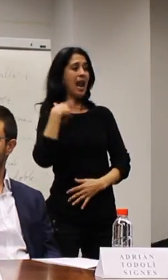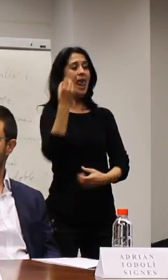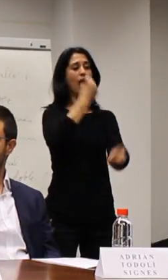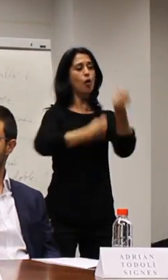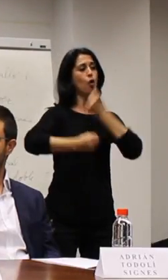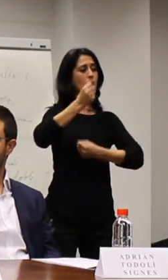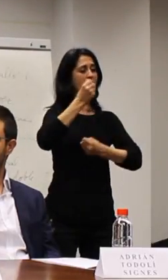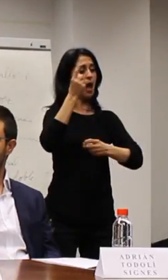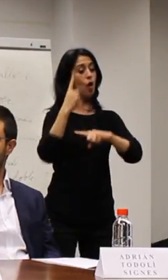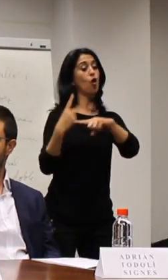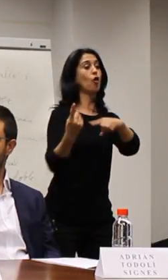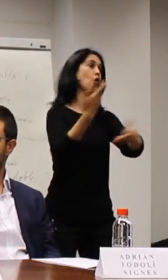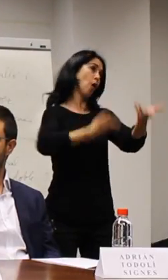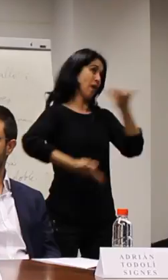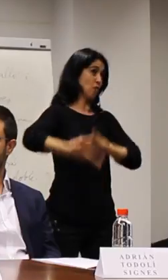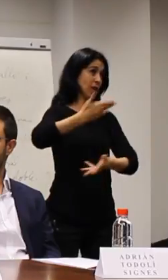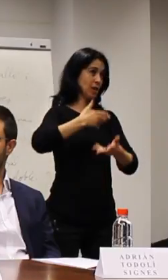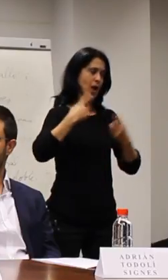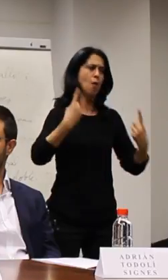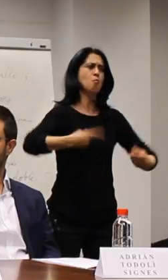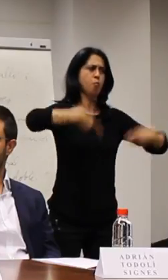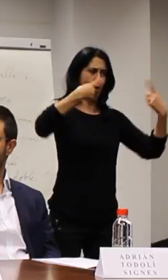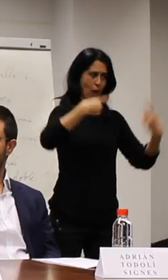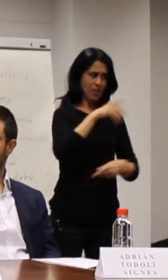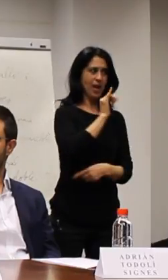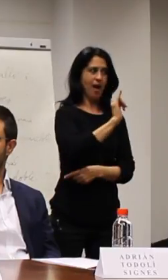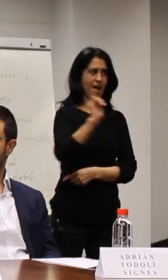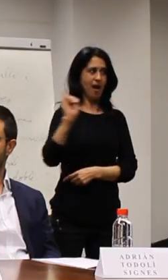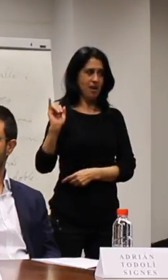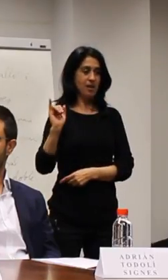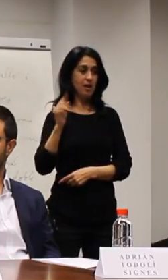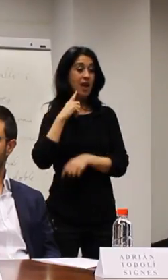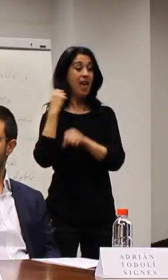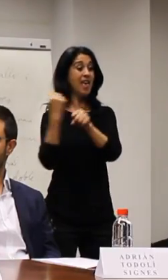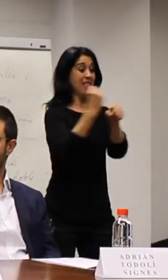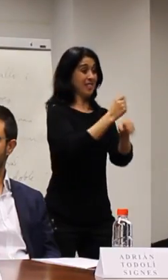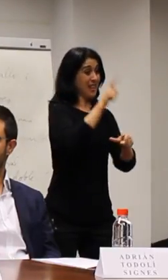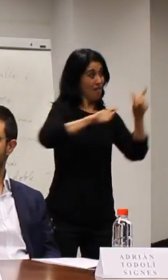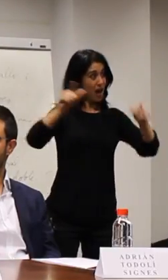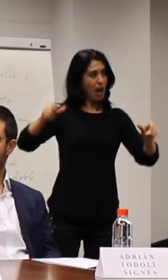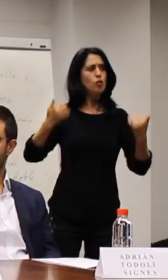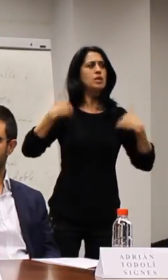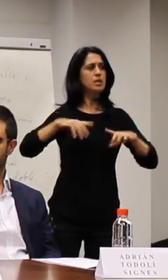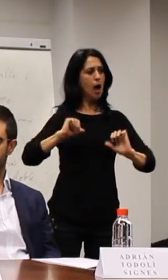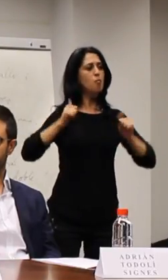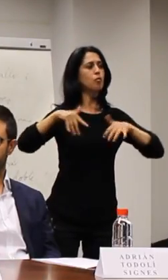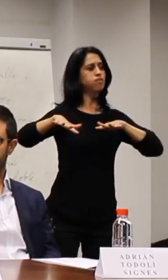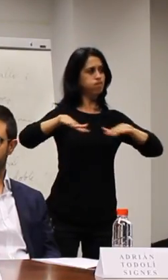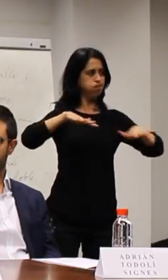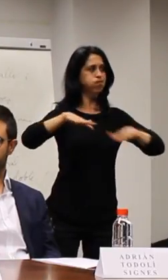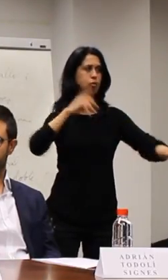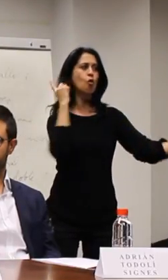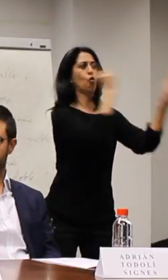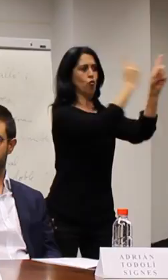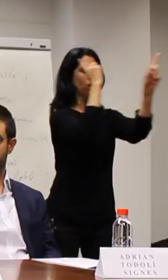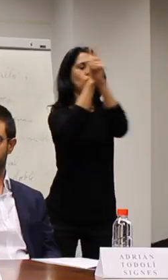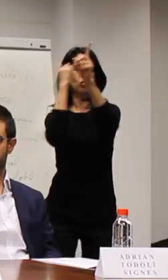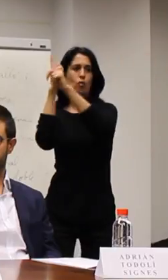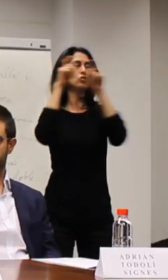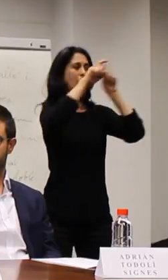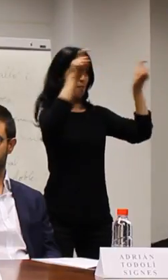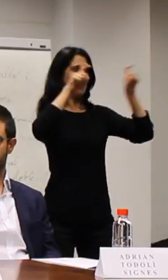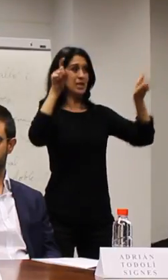exento de polémica, en la que los trabajadores ya han articulado movilizaciones en contra de muchas empresas en